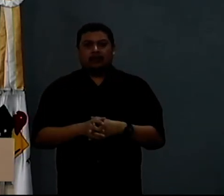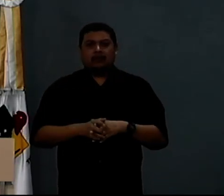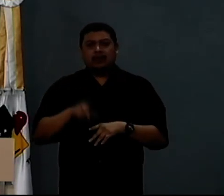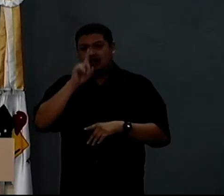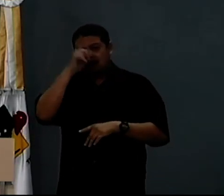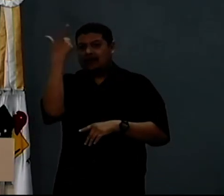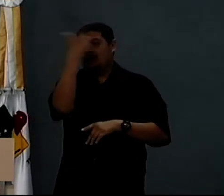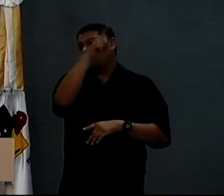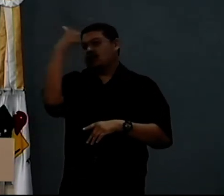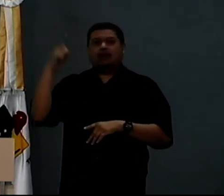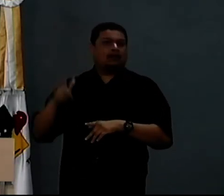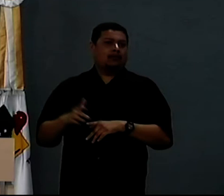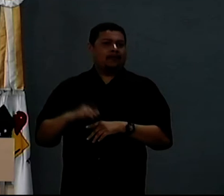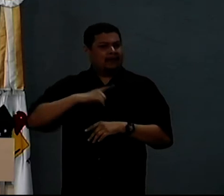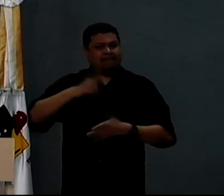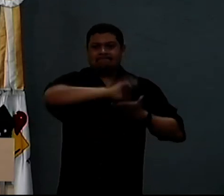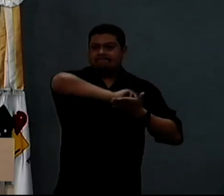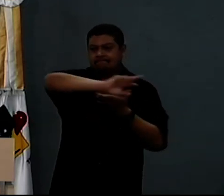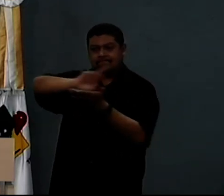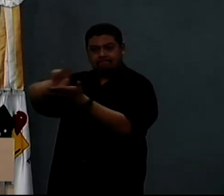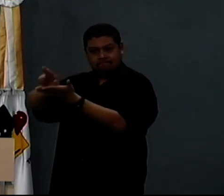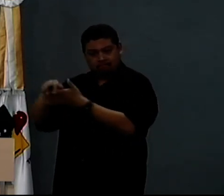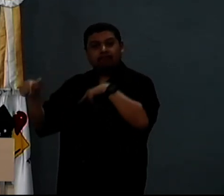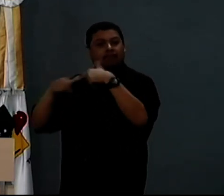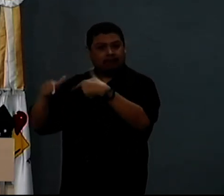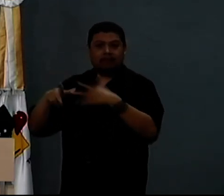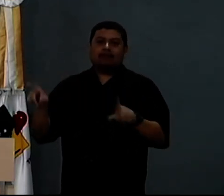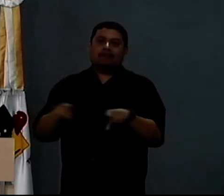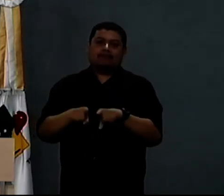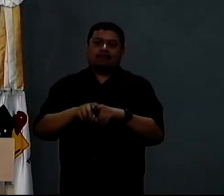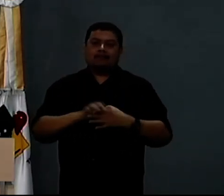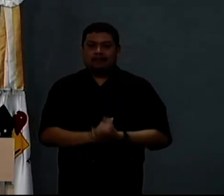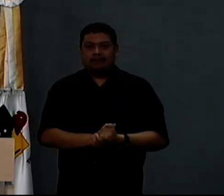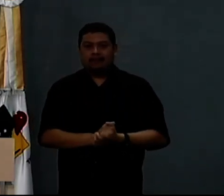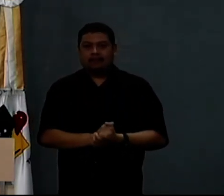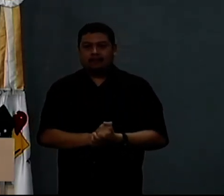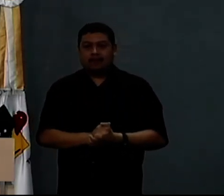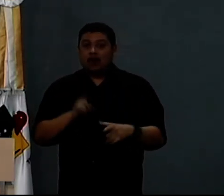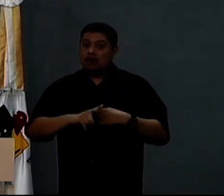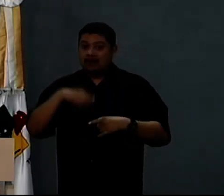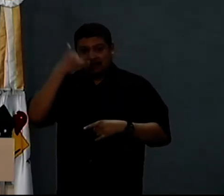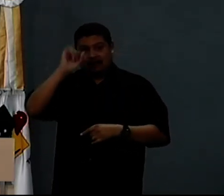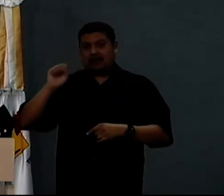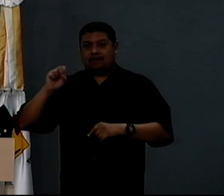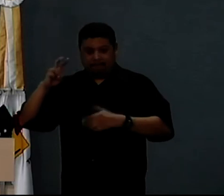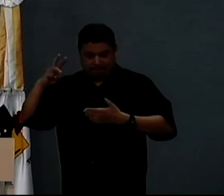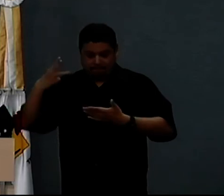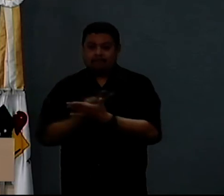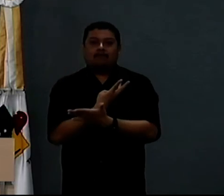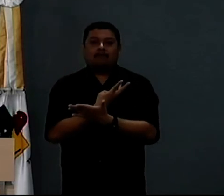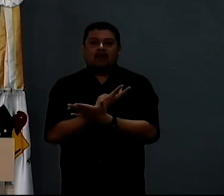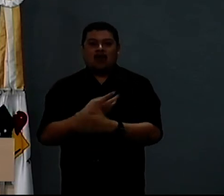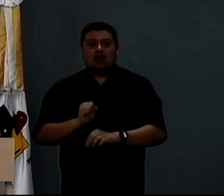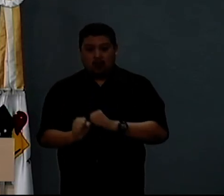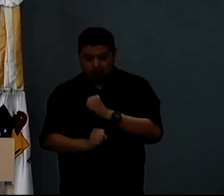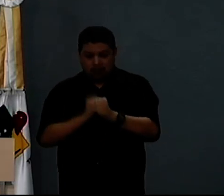isso é gestão. Existem outras maneiras de ser feito esse trabalho também. Agora tem que acontecer. Agora você fica um ano